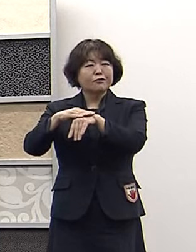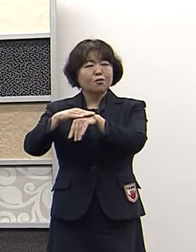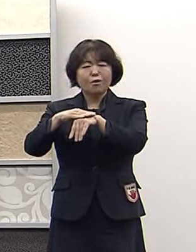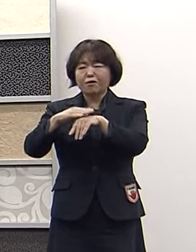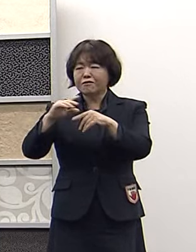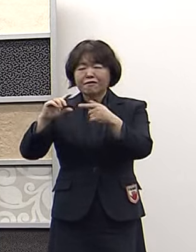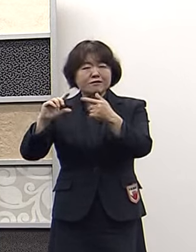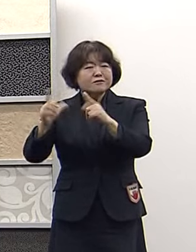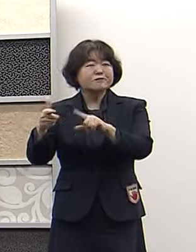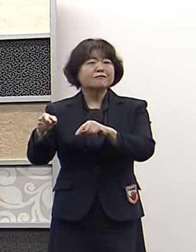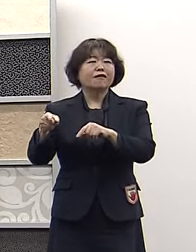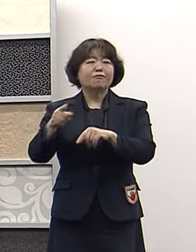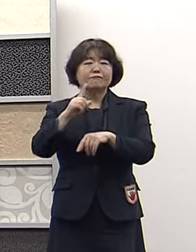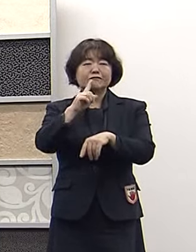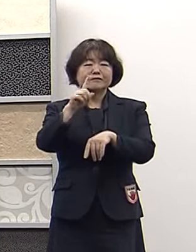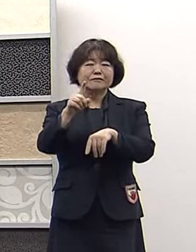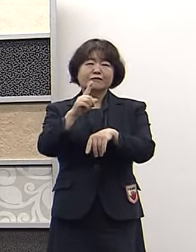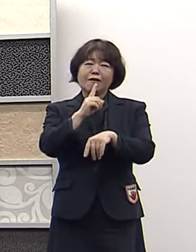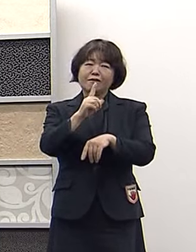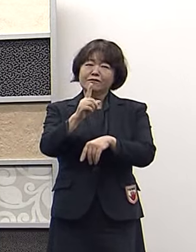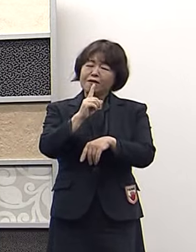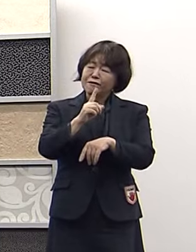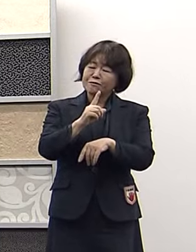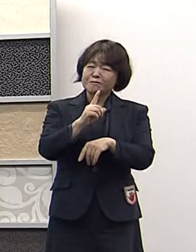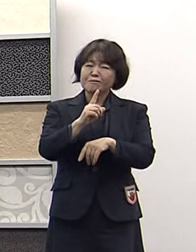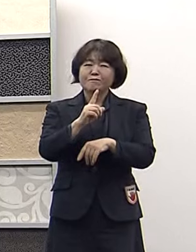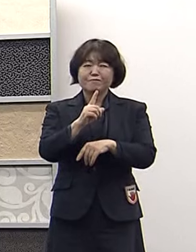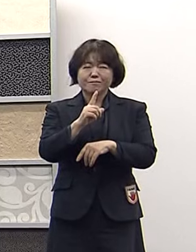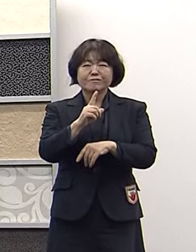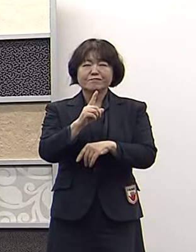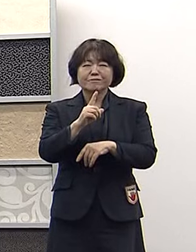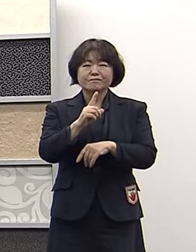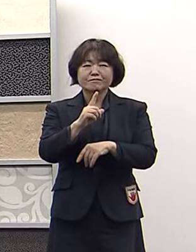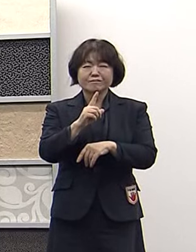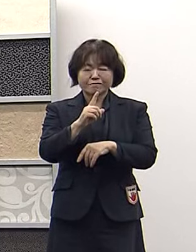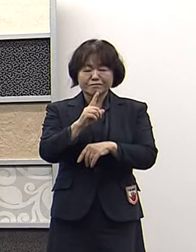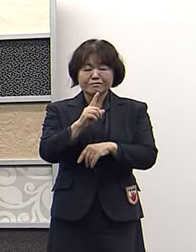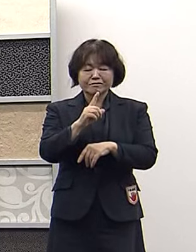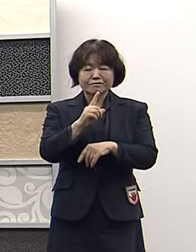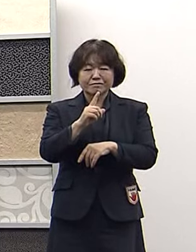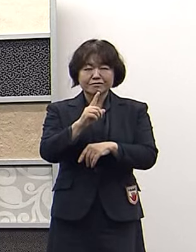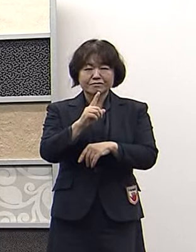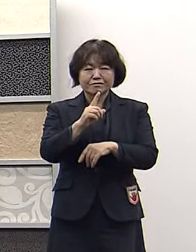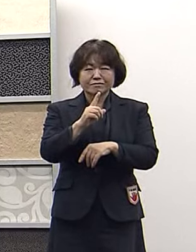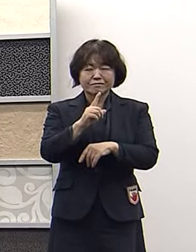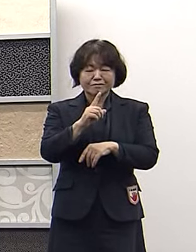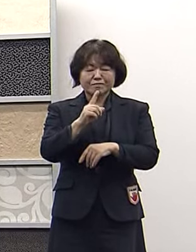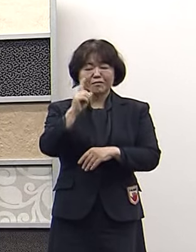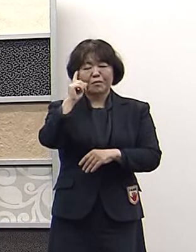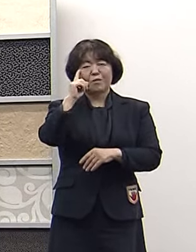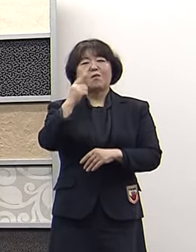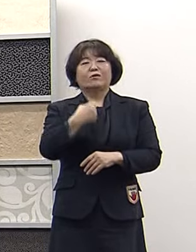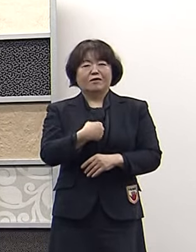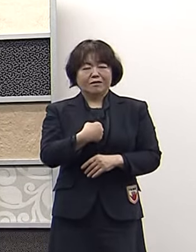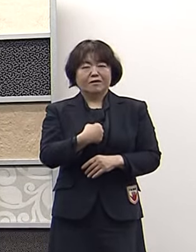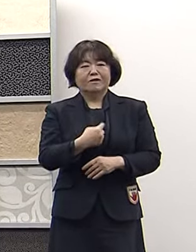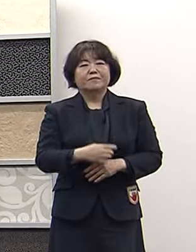違うお話をされたのかなと、まあ、そんな印象を受けますので、